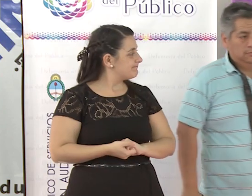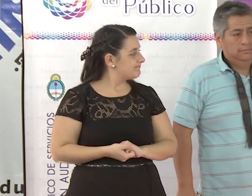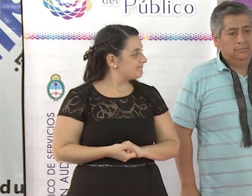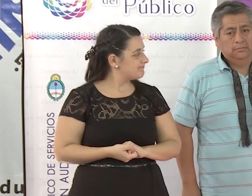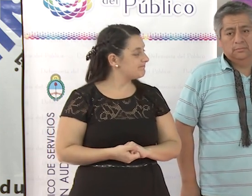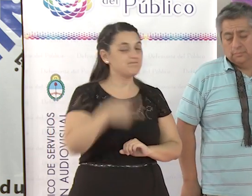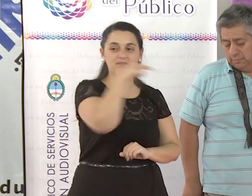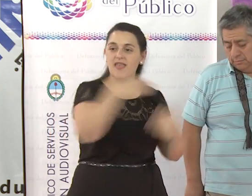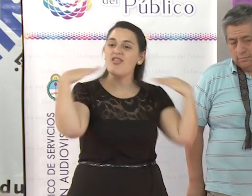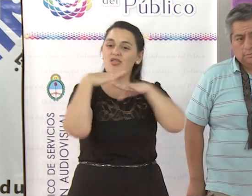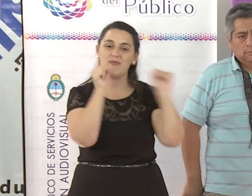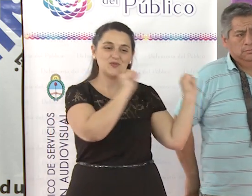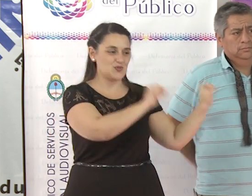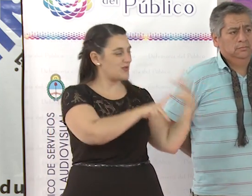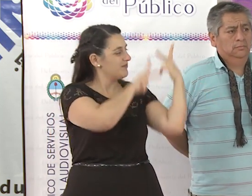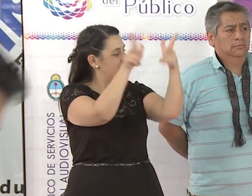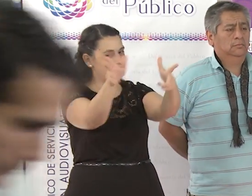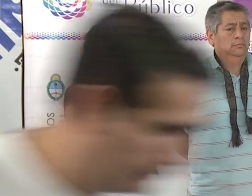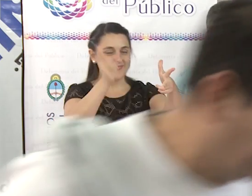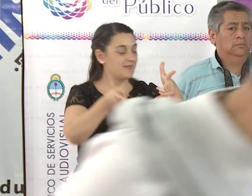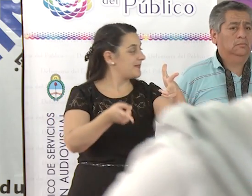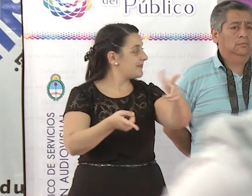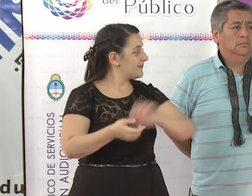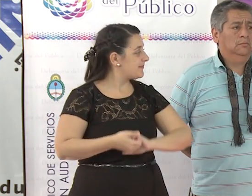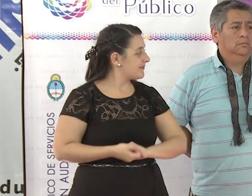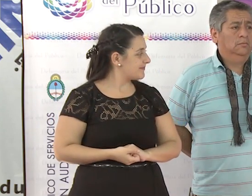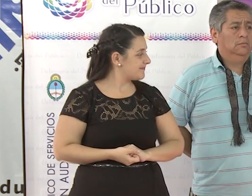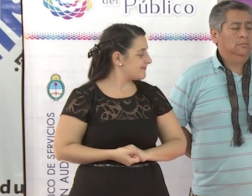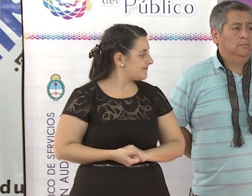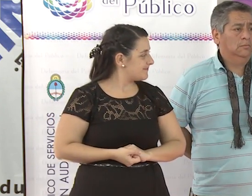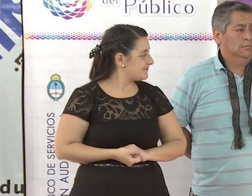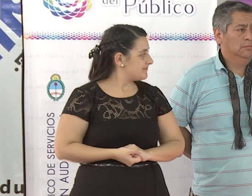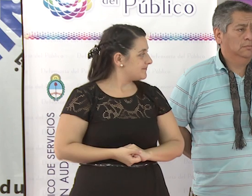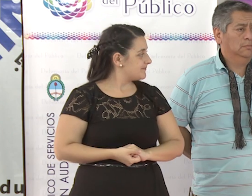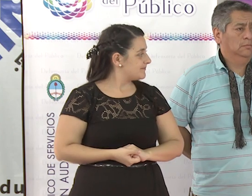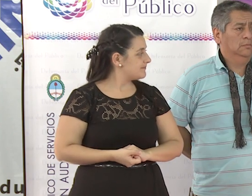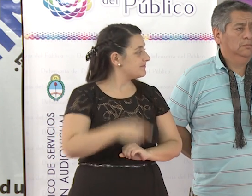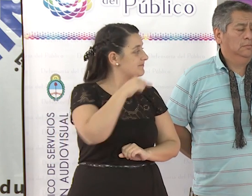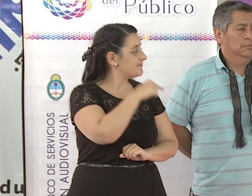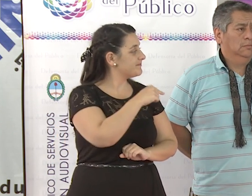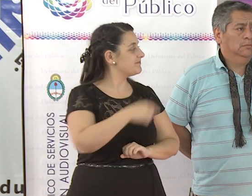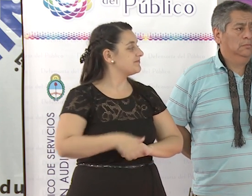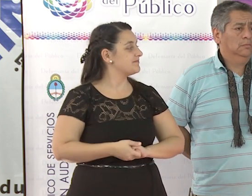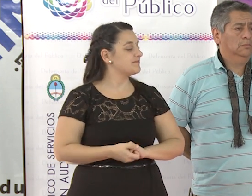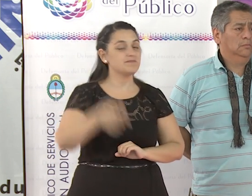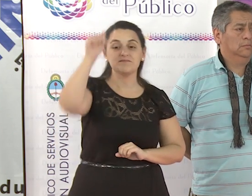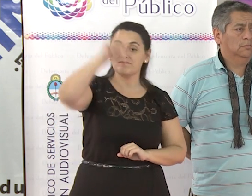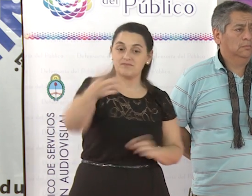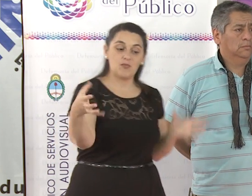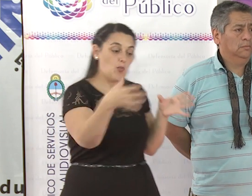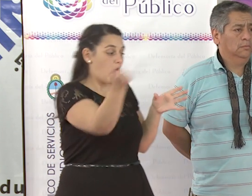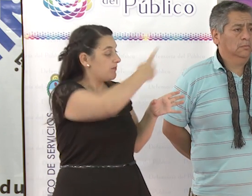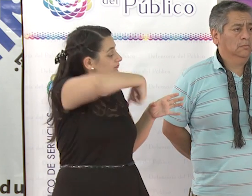marí marí compute inquieta noelia bueno ue que pillen como decía a carla lo nosotros pertenecemos